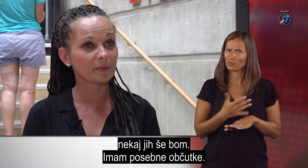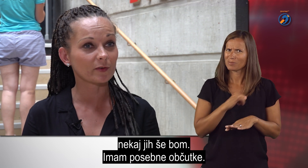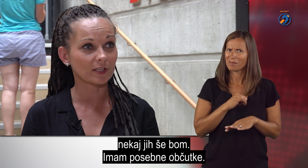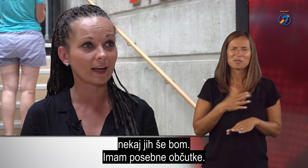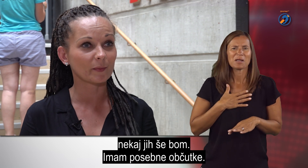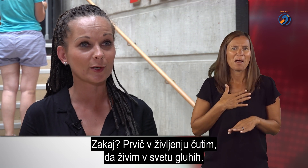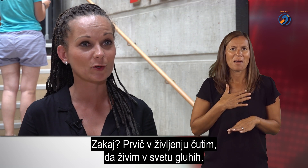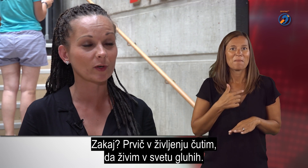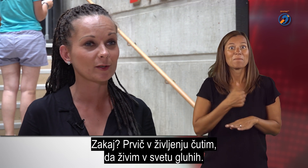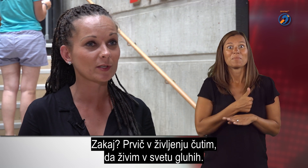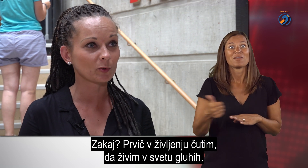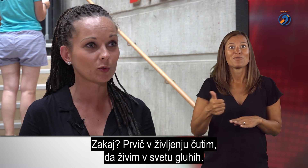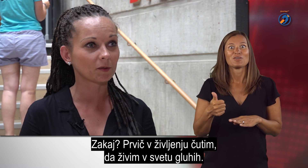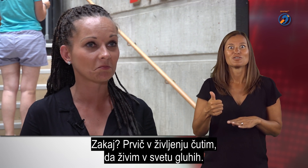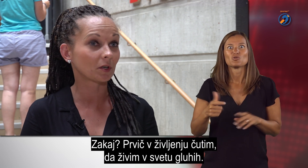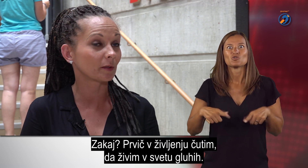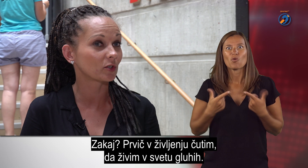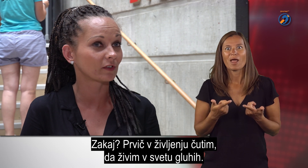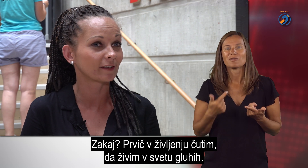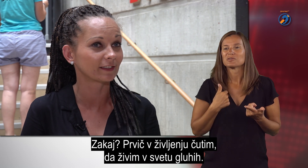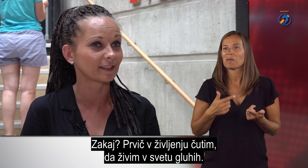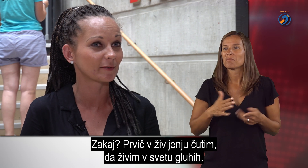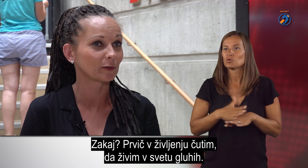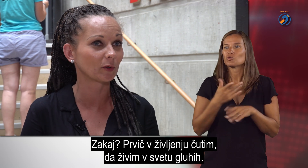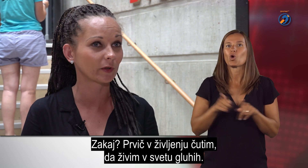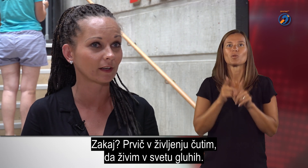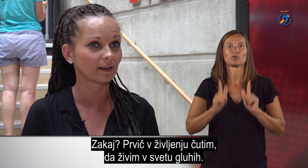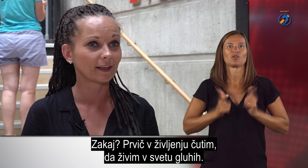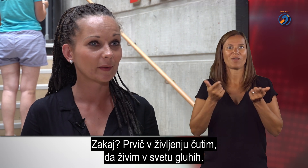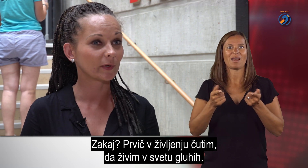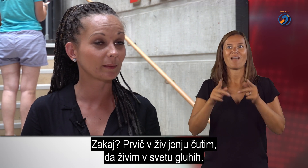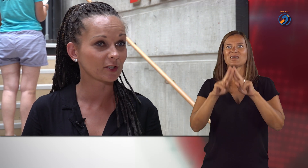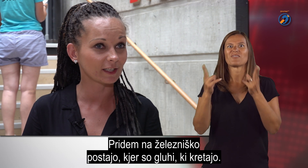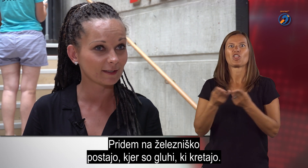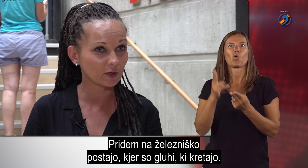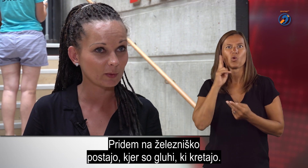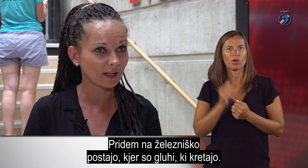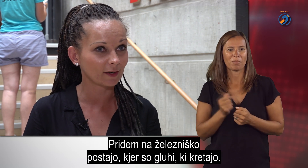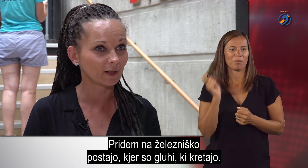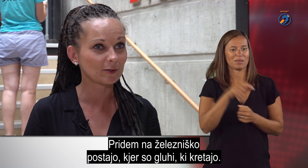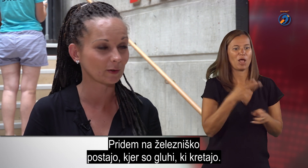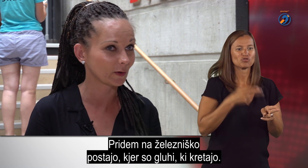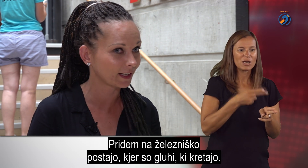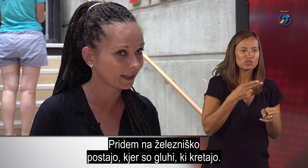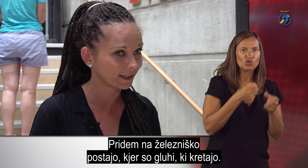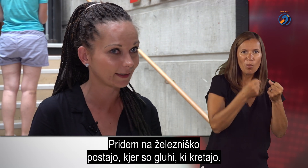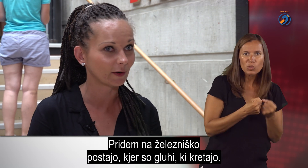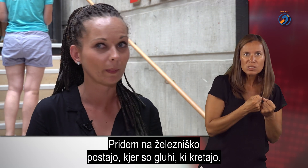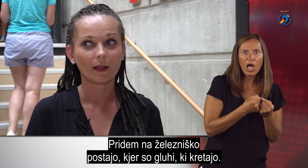zanimivo, zakaj? Prvič v življenju se počutim, kot da bi živela v svetu gluhih. Pridem na železniško postajo, so gluhi, ki kretajo.